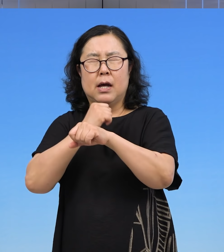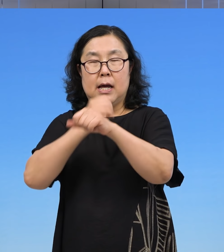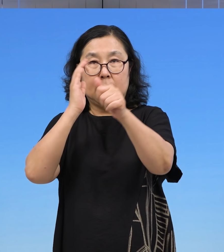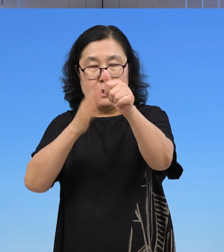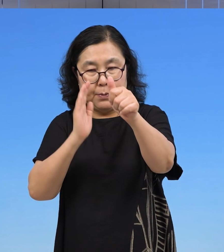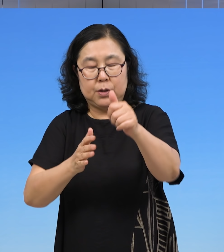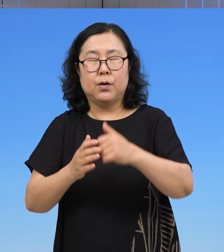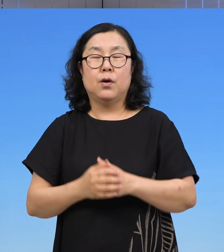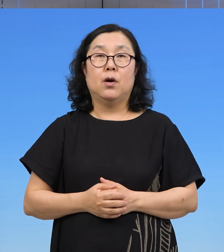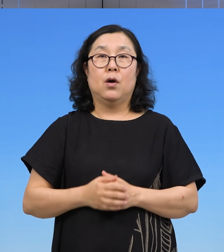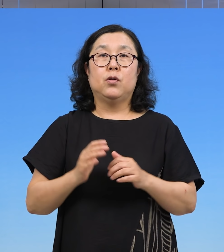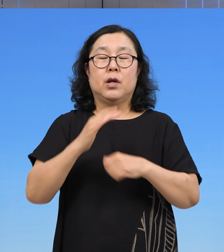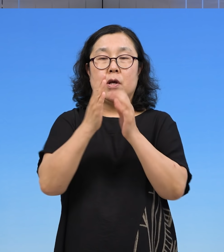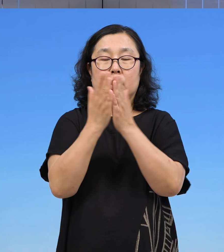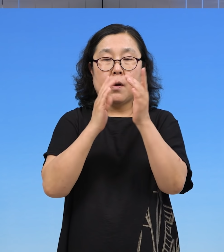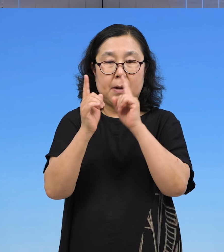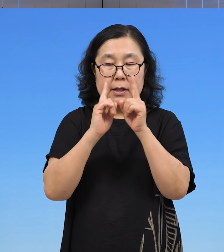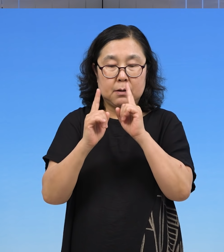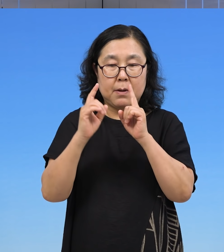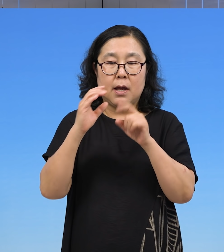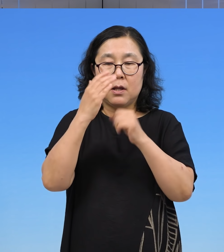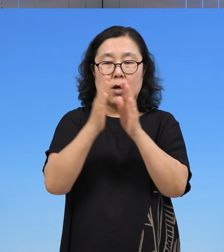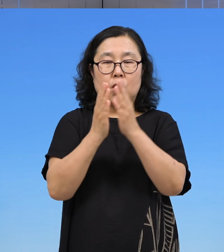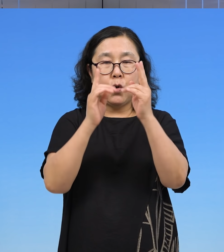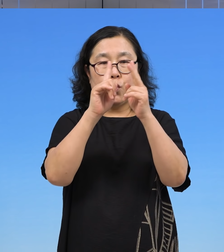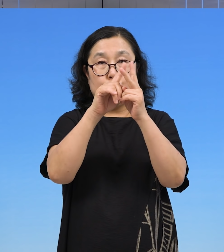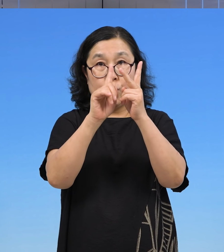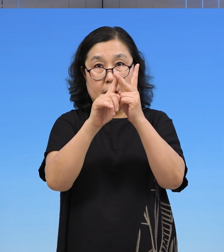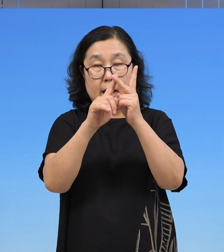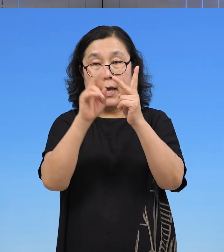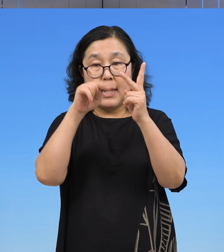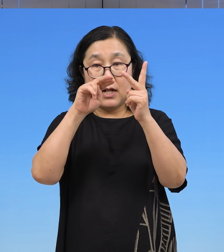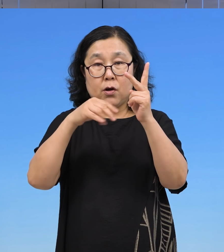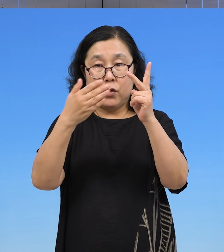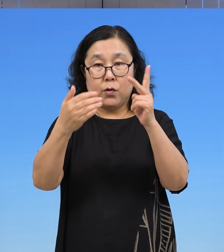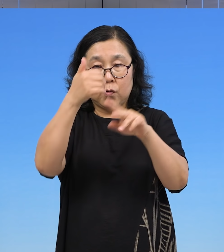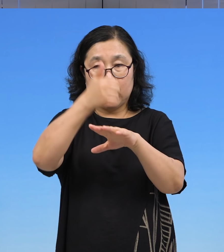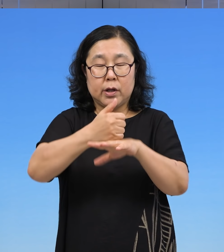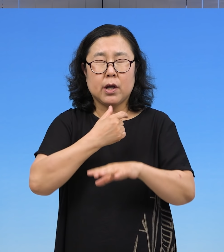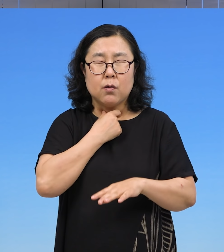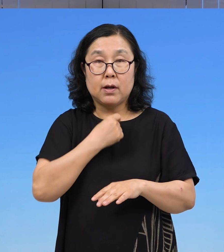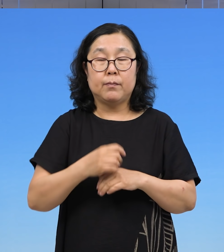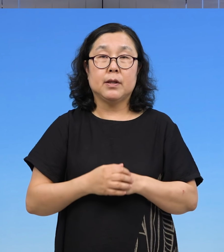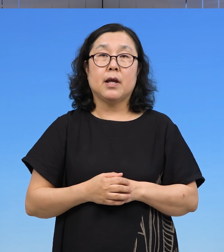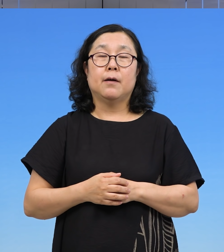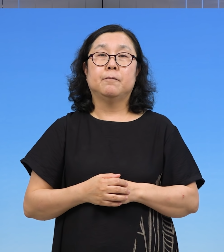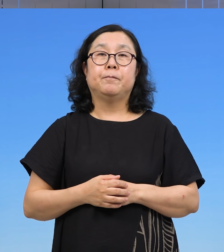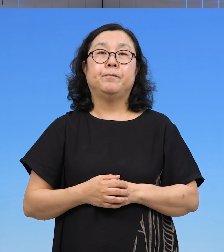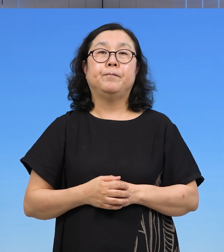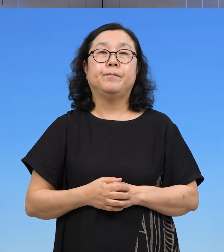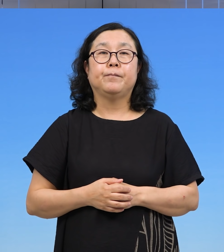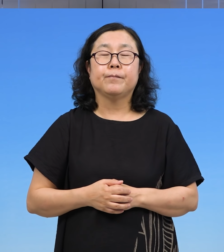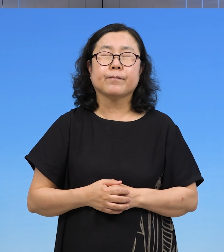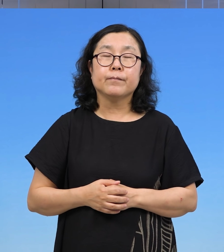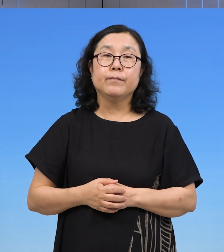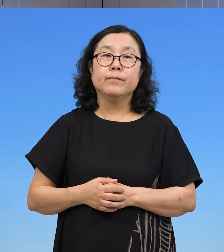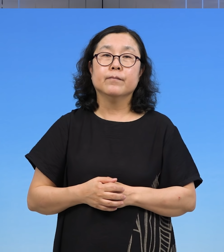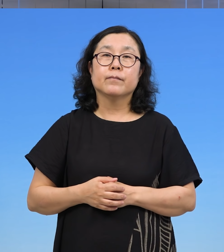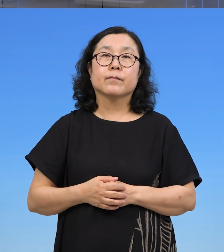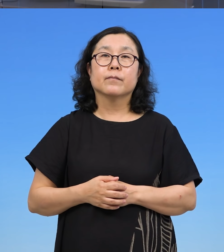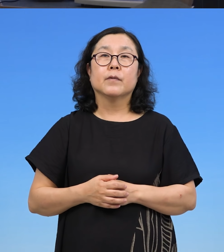오늘의 결론을 성경 두 구절을 읽어드리고 마치려고 하는데요 출애국기 15장